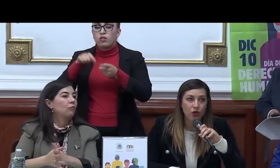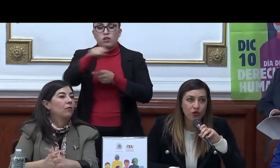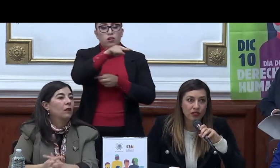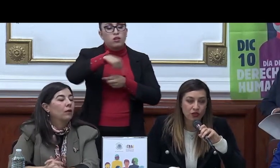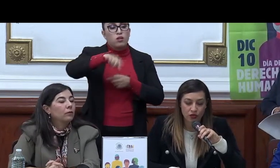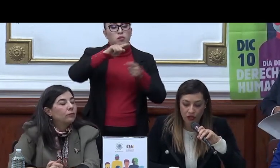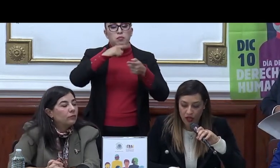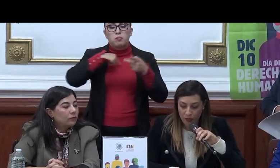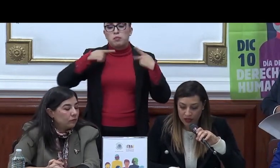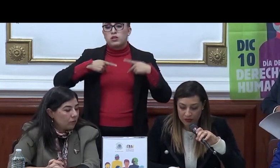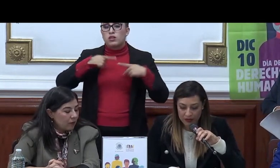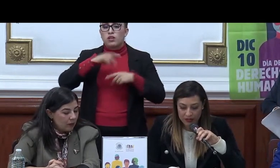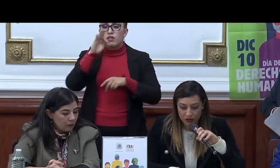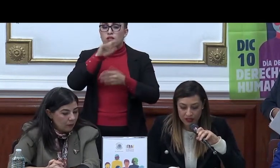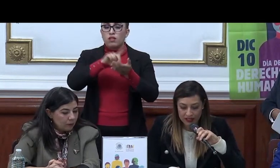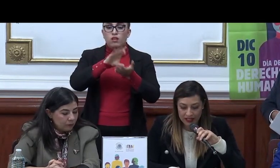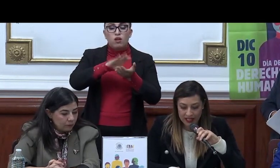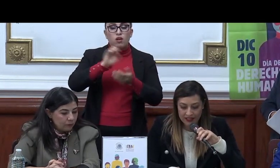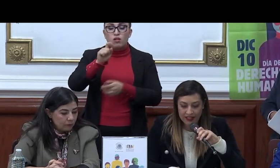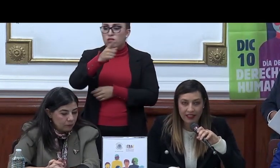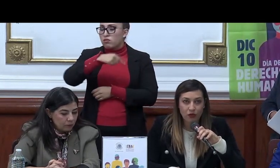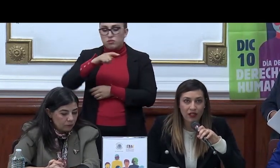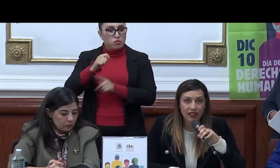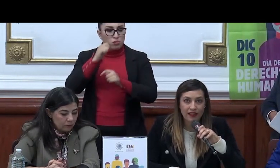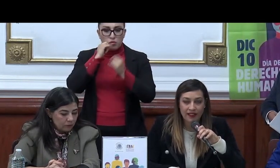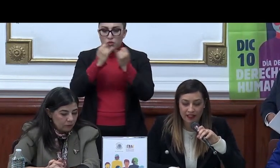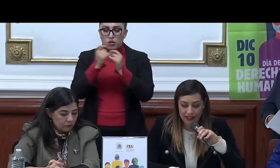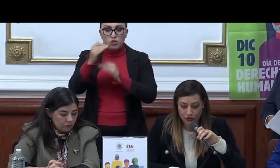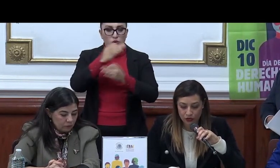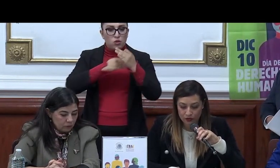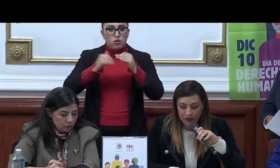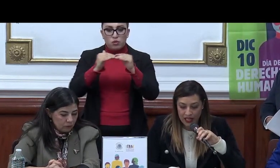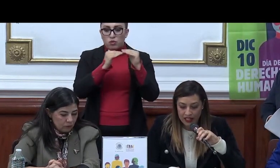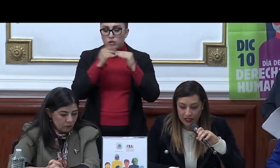o condición, puedan vivir con dignidad y en igualdad de